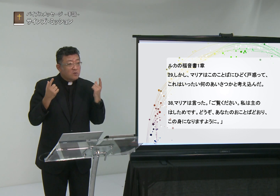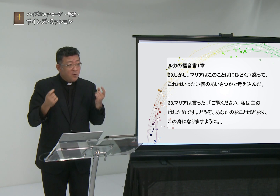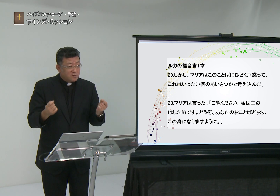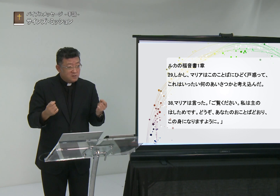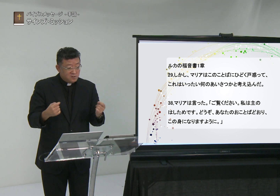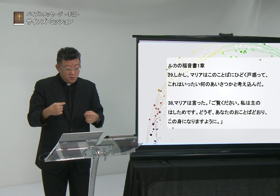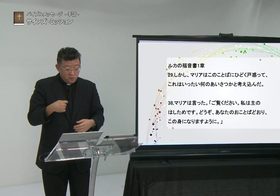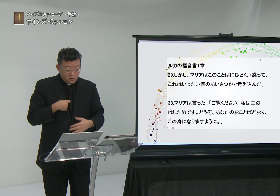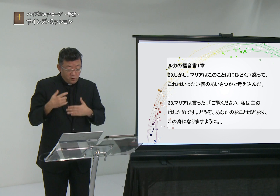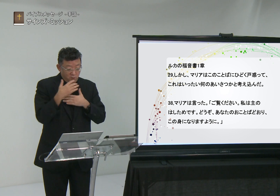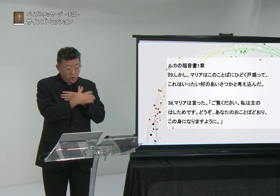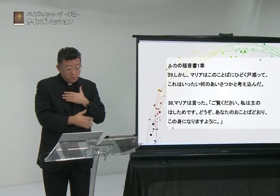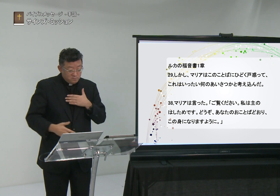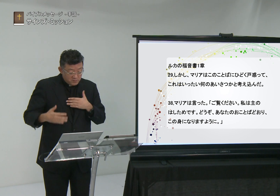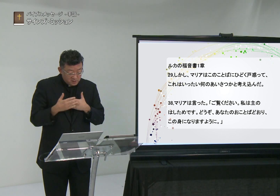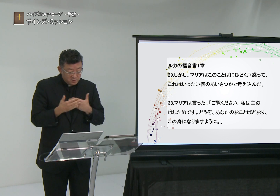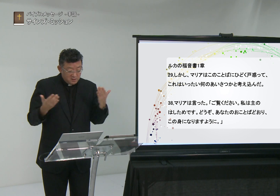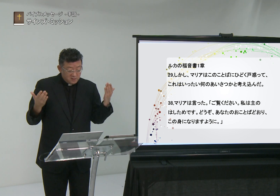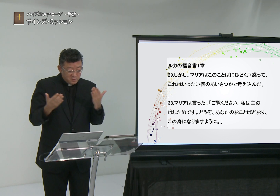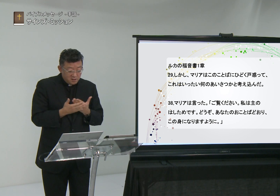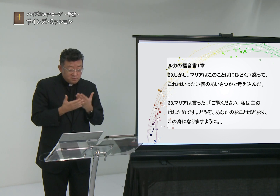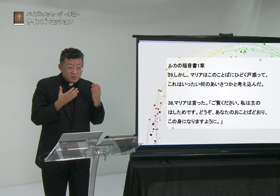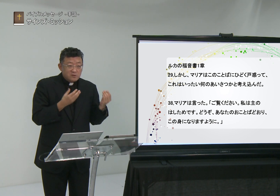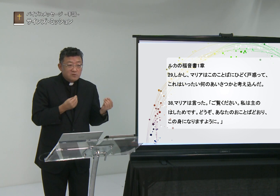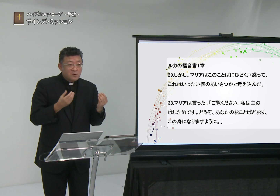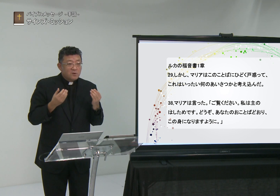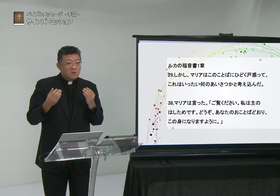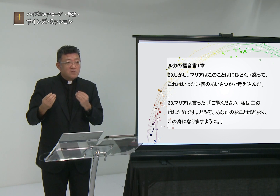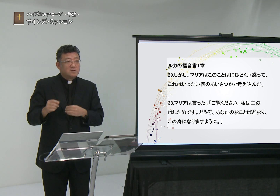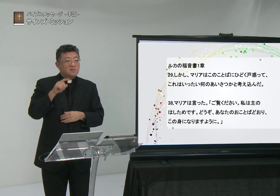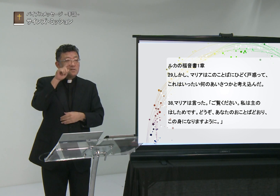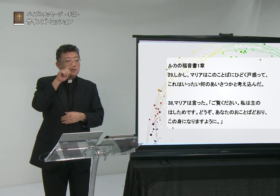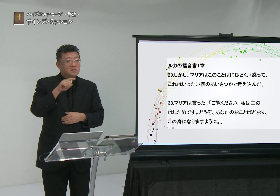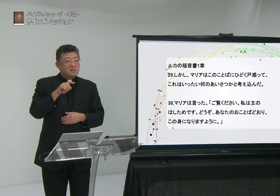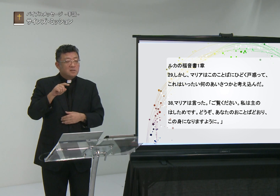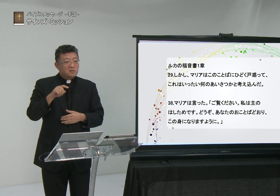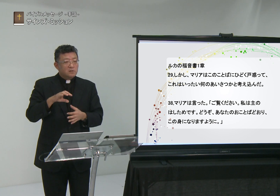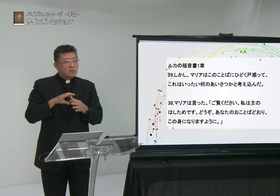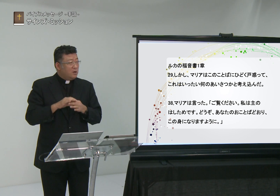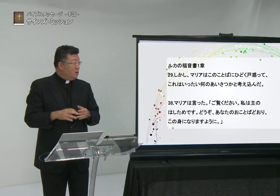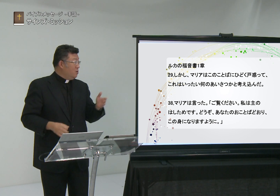あなたの言葉通り好みになりますように